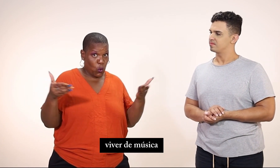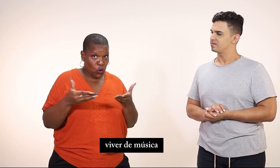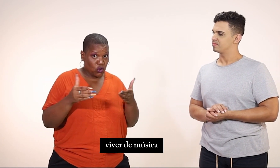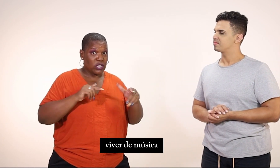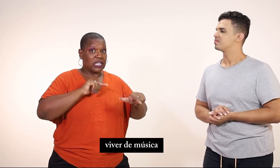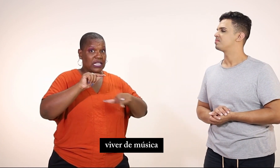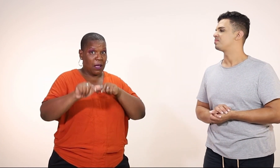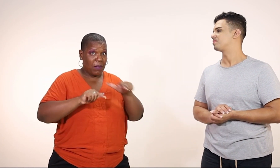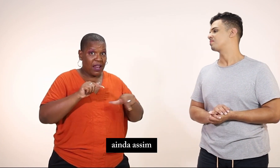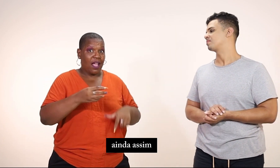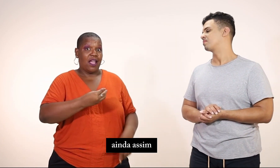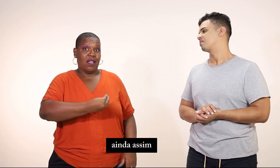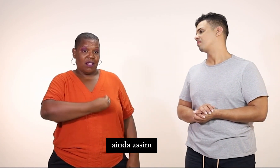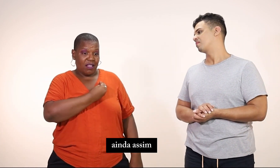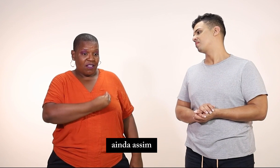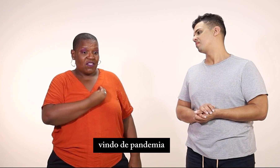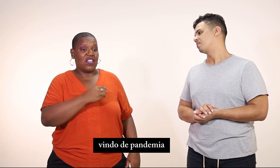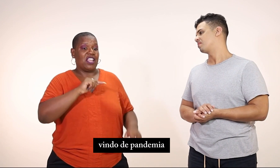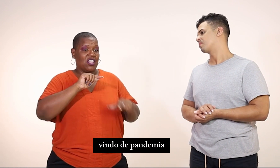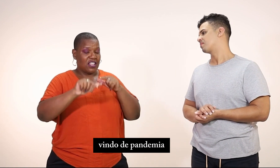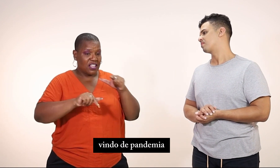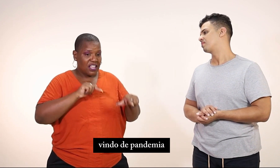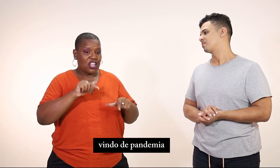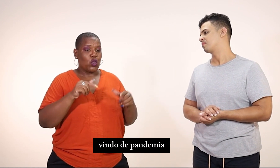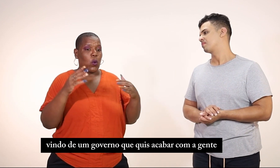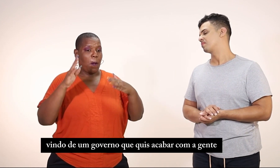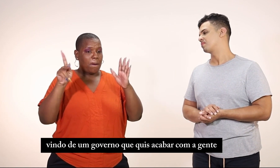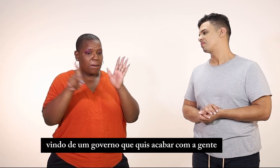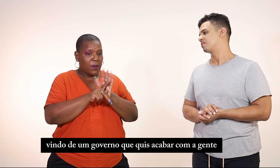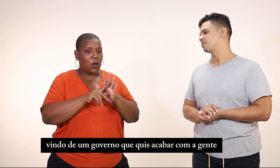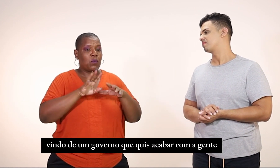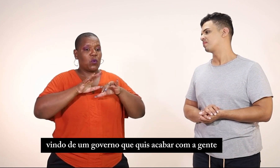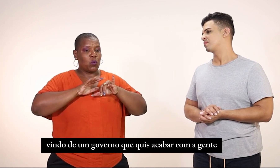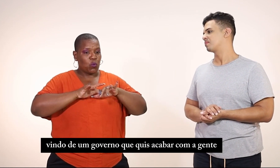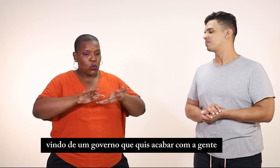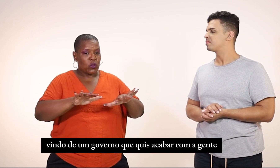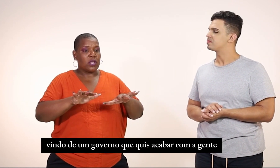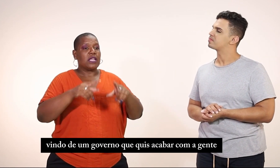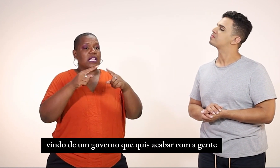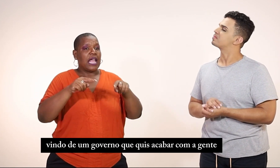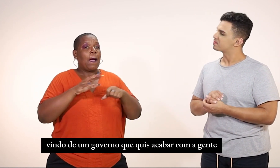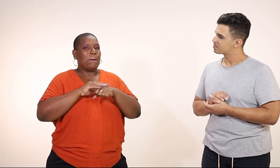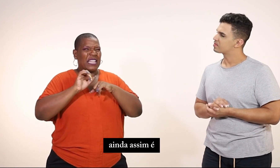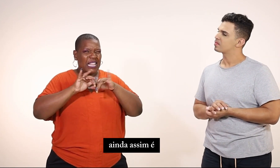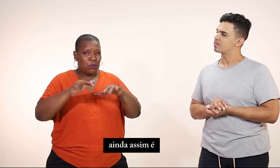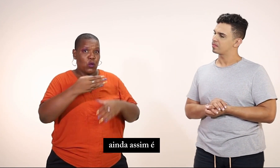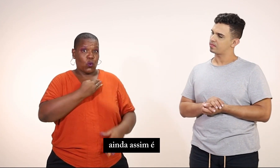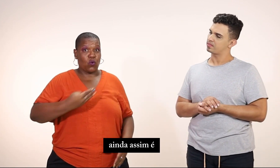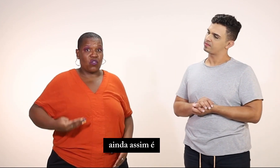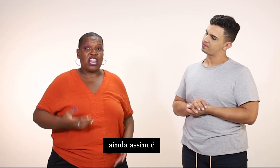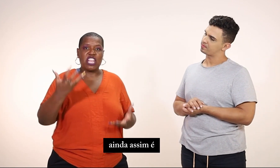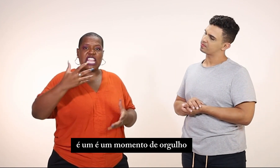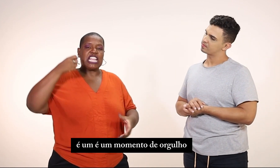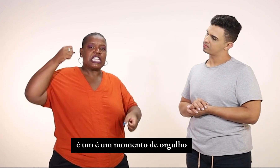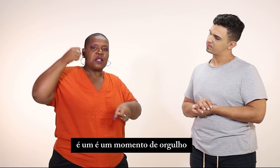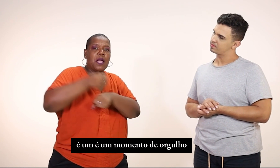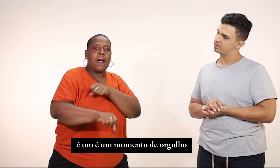de música, ainda assim, vindo de pandemia, vindo de um governo que quis acabar com a gente, ainda assim, é